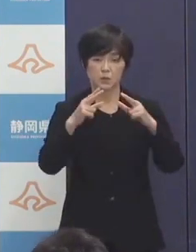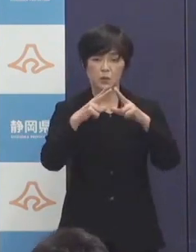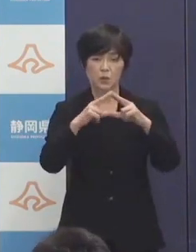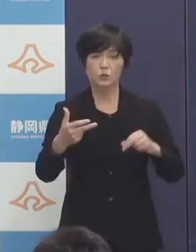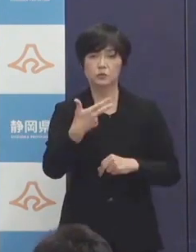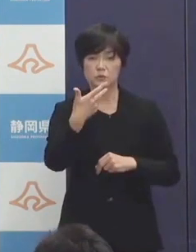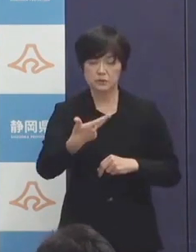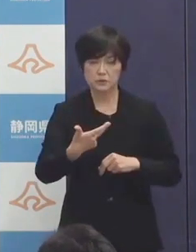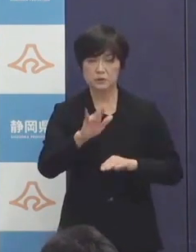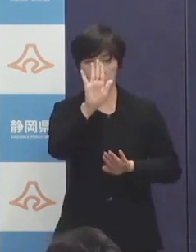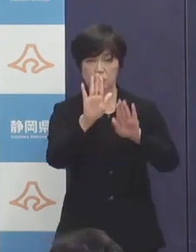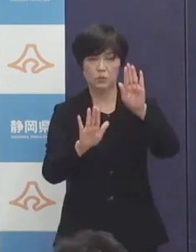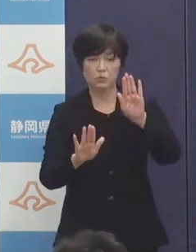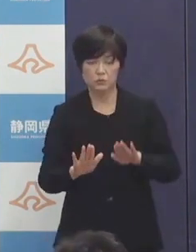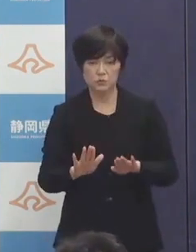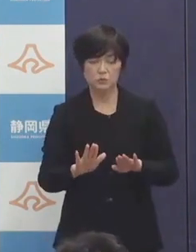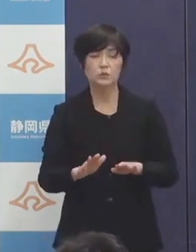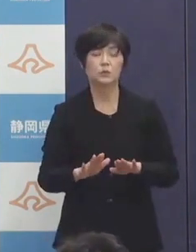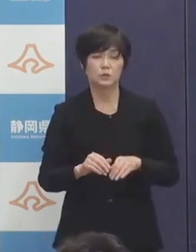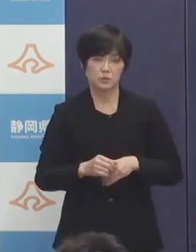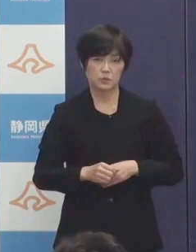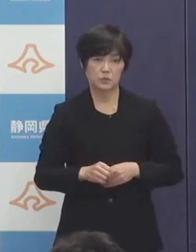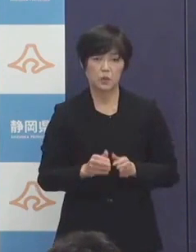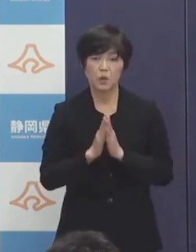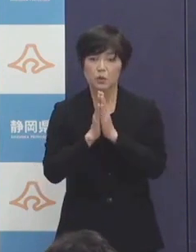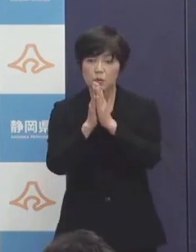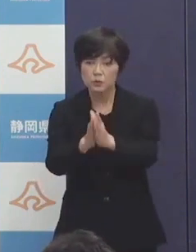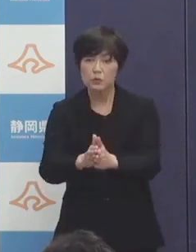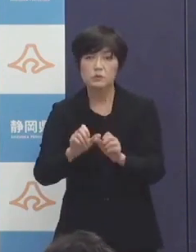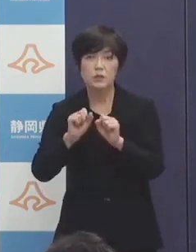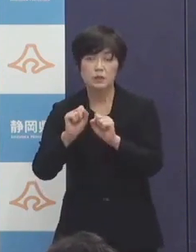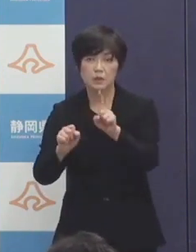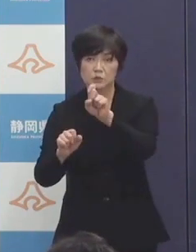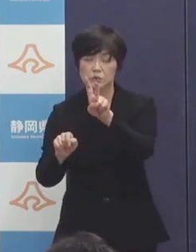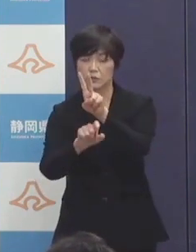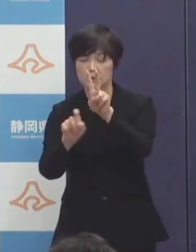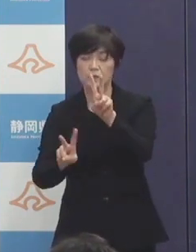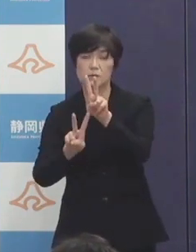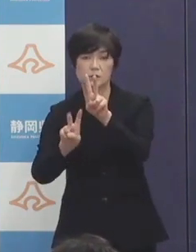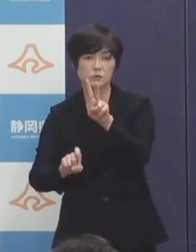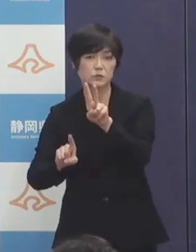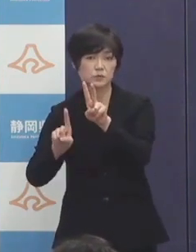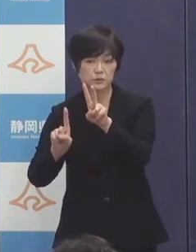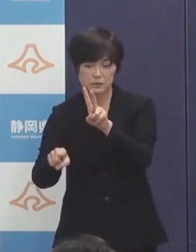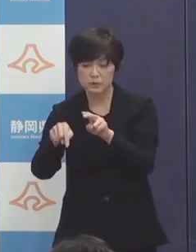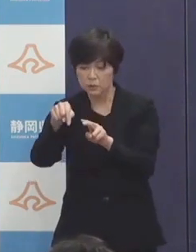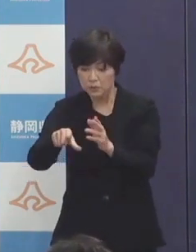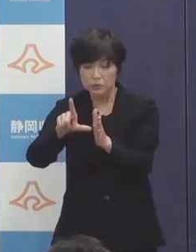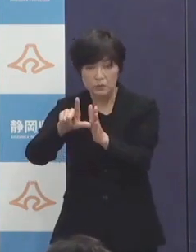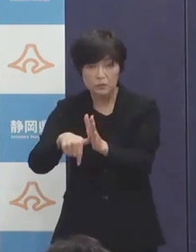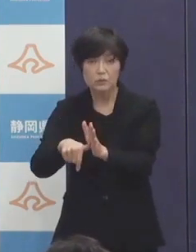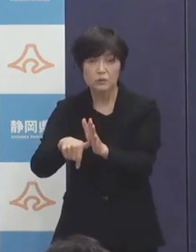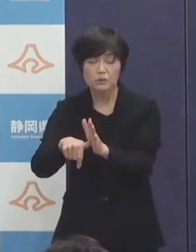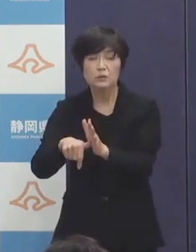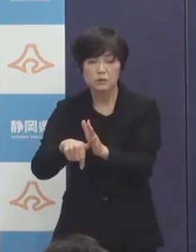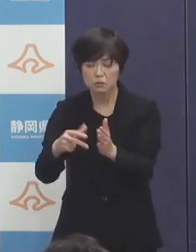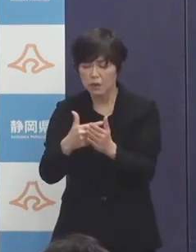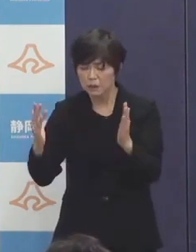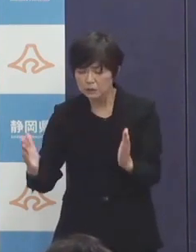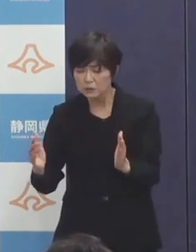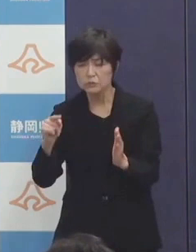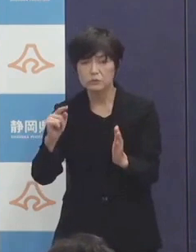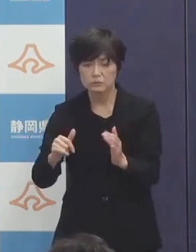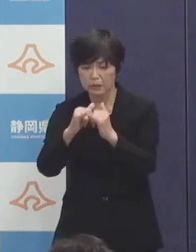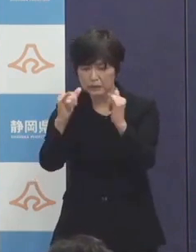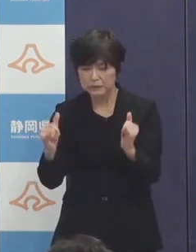の感染状況は要請を行ったのが12月21日のことでございましたが、その時点では直近1週間